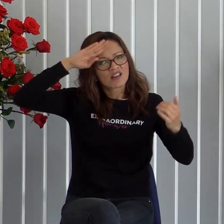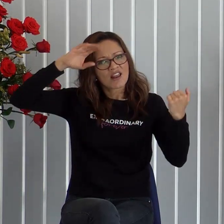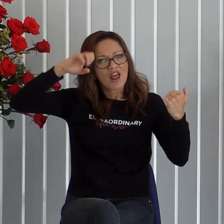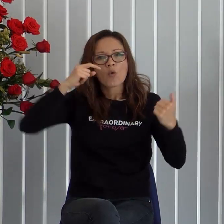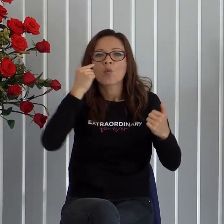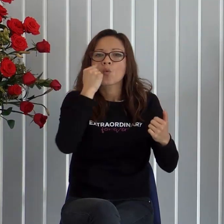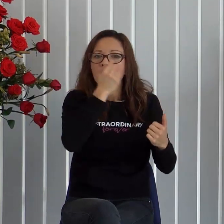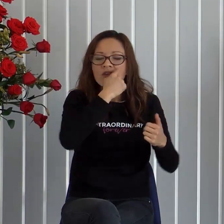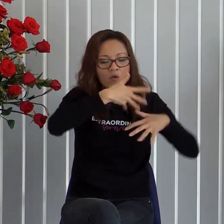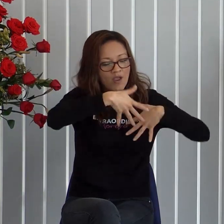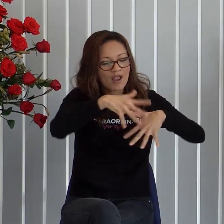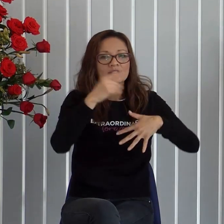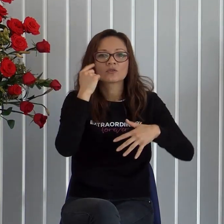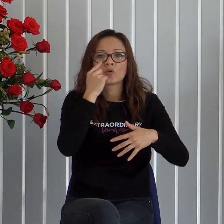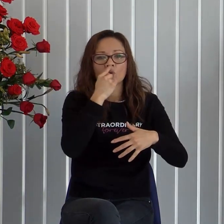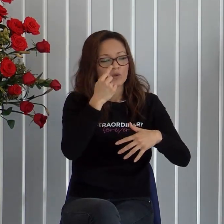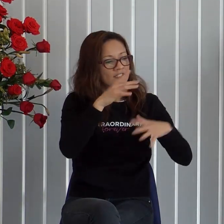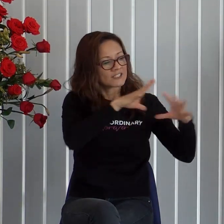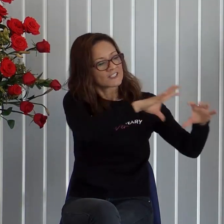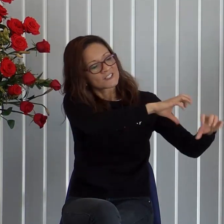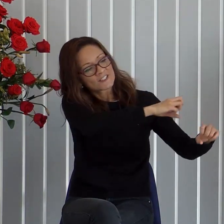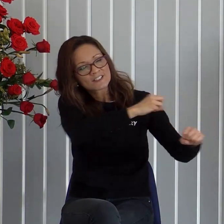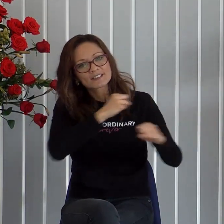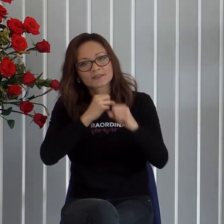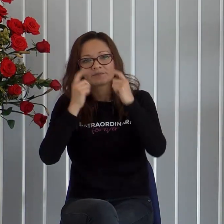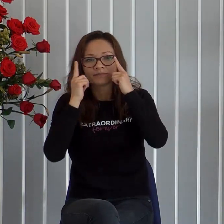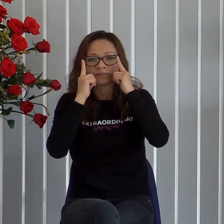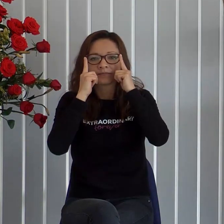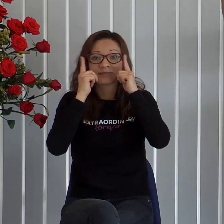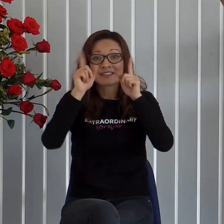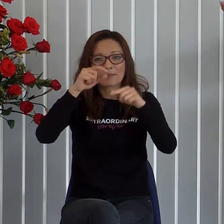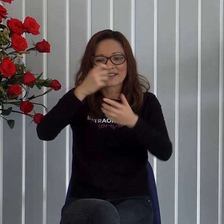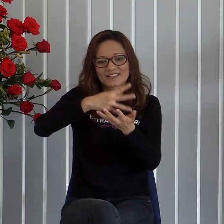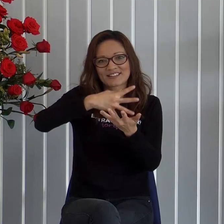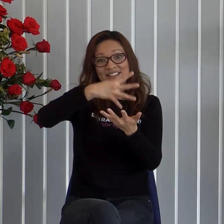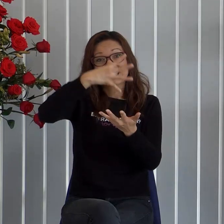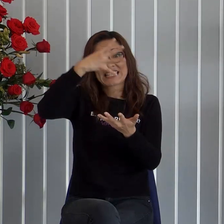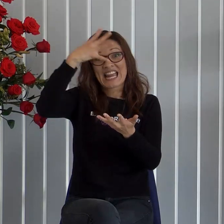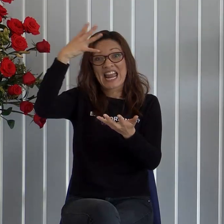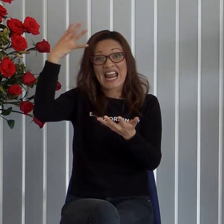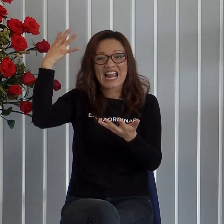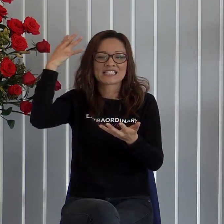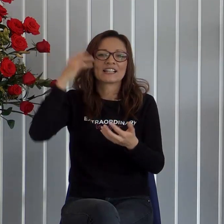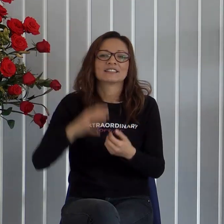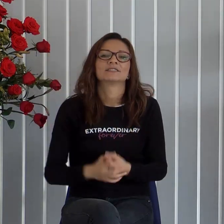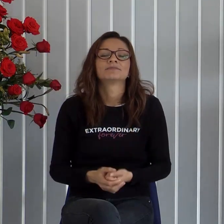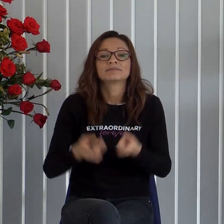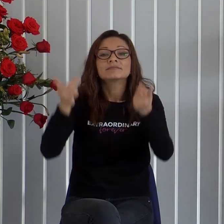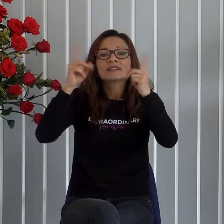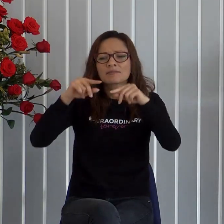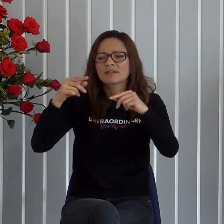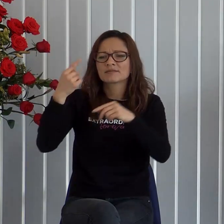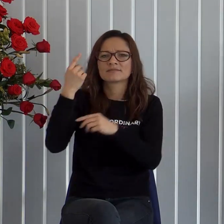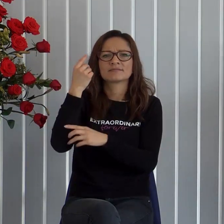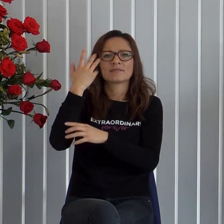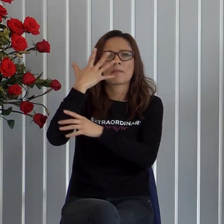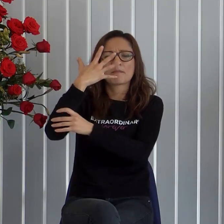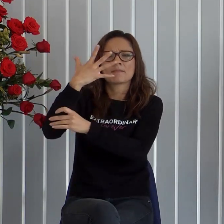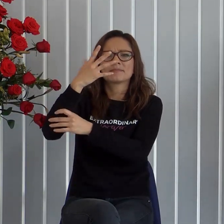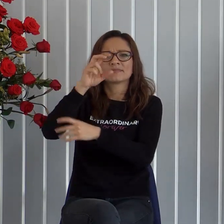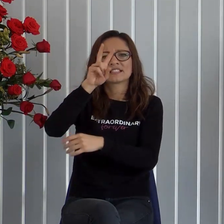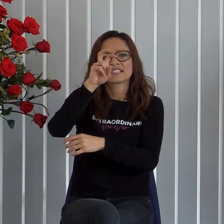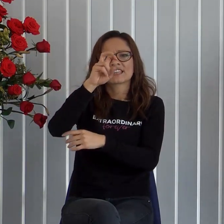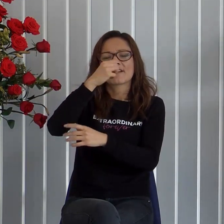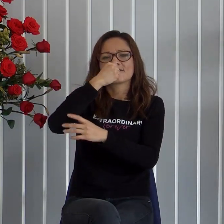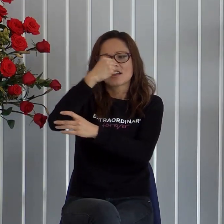el ejército judío posible, a las riquezas, por eso está la menorá, el brazo de siete brazos que estaba en el templo